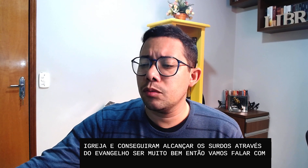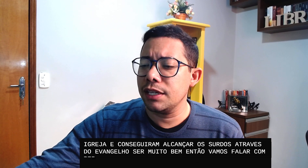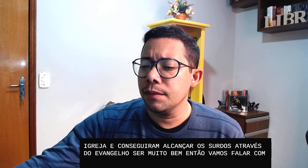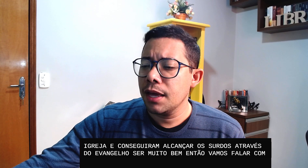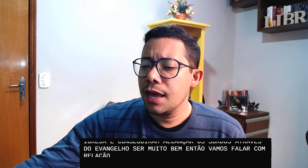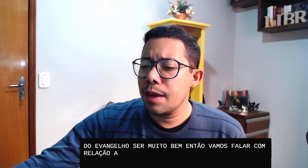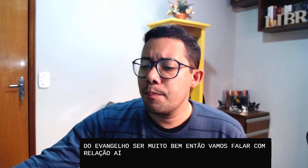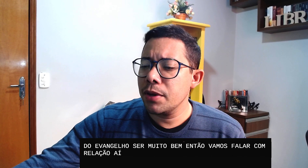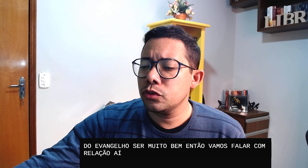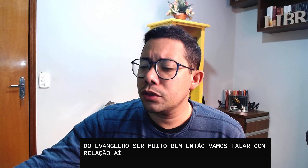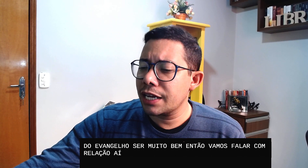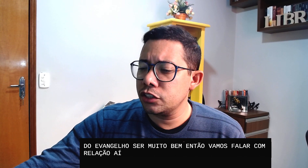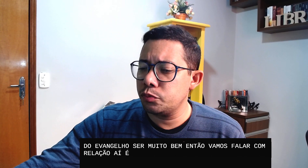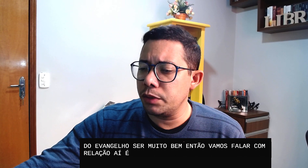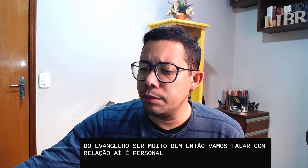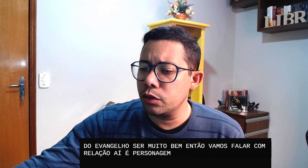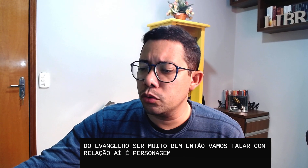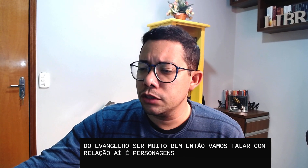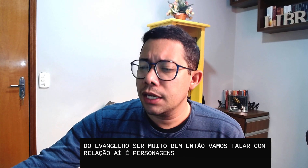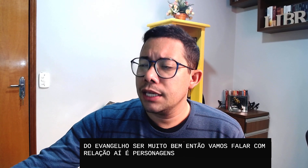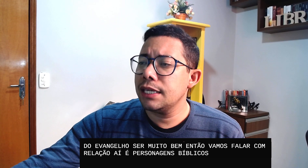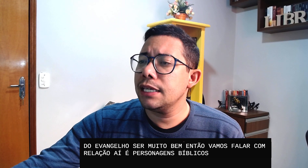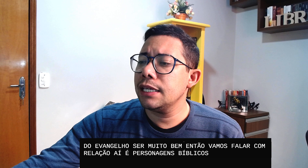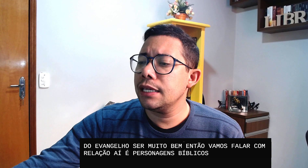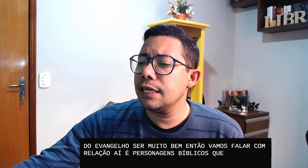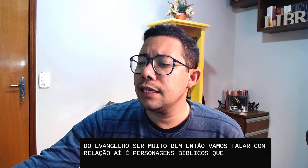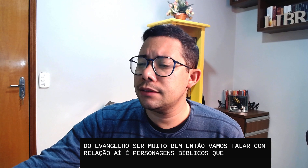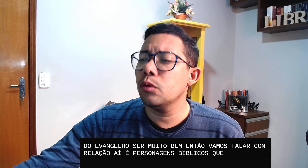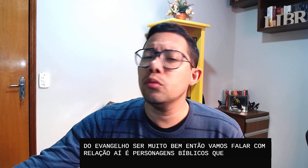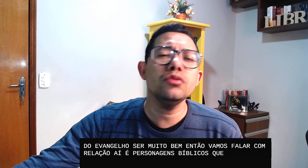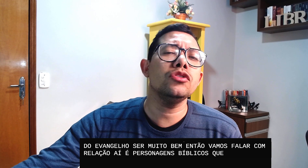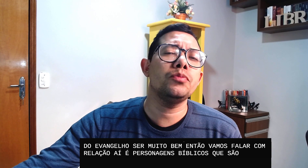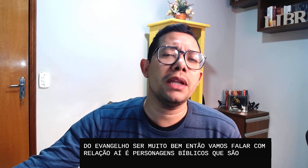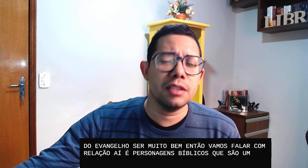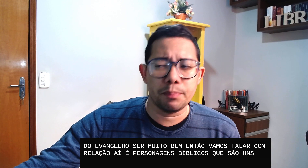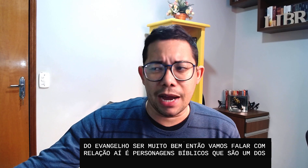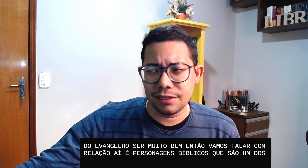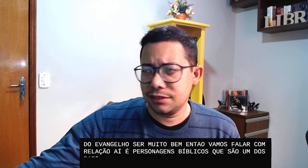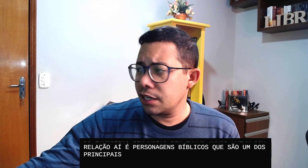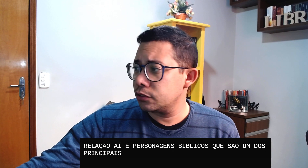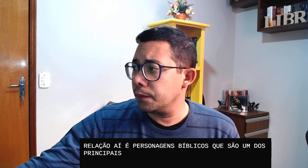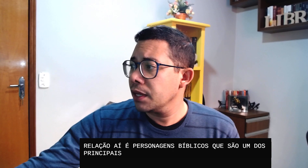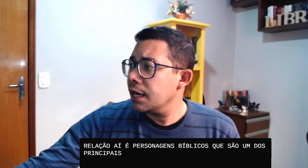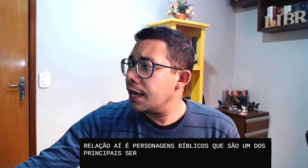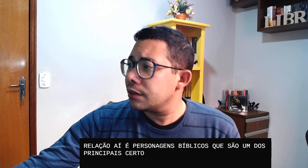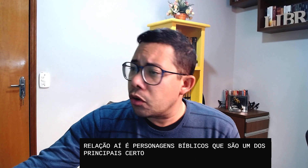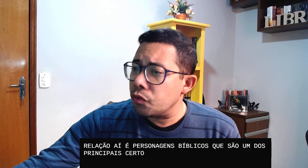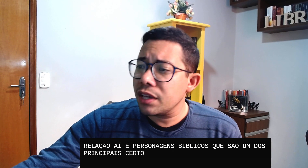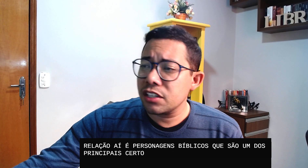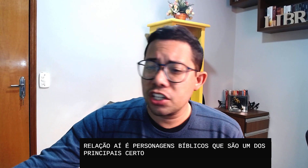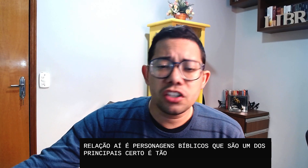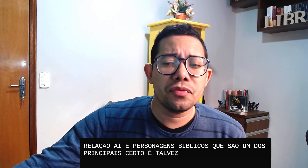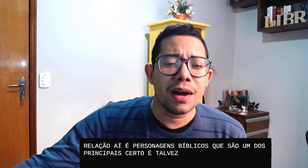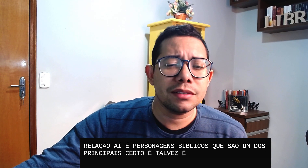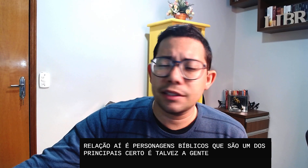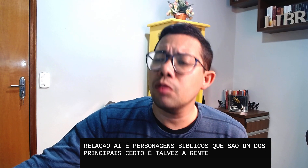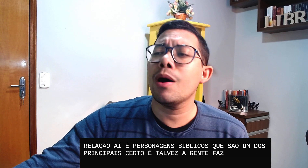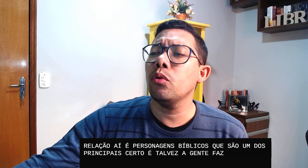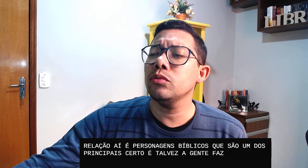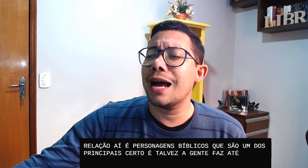aí personagens bíblicos que são um dos principais, certo? Talvez a gente faça até uma outra